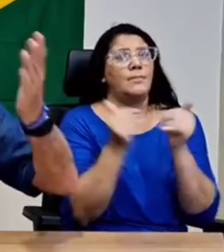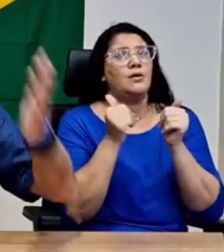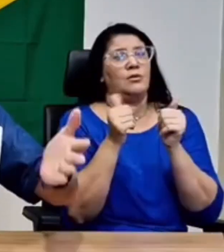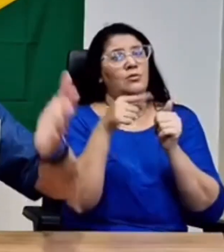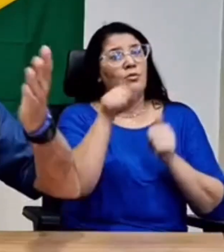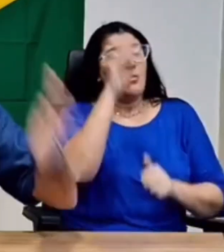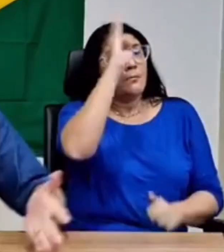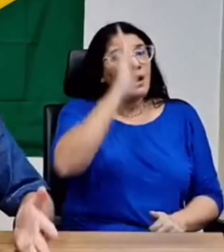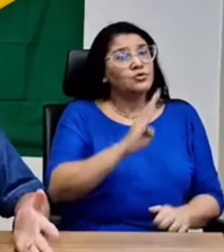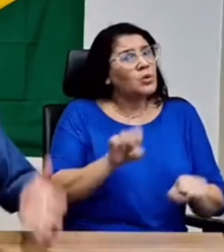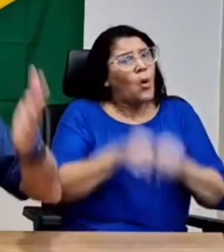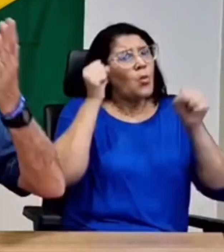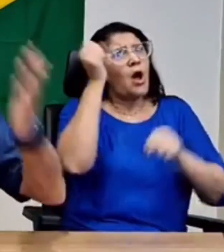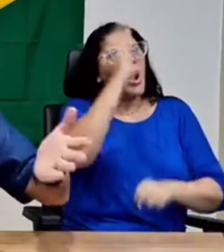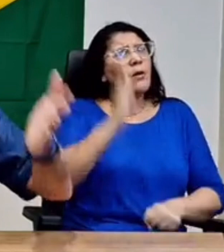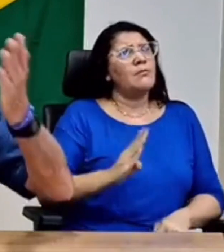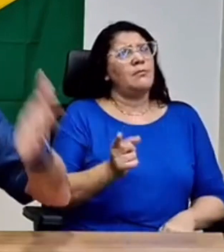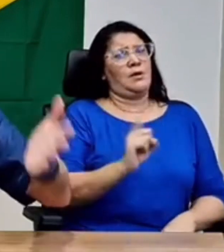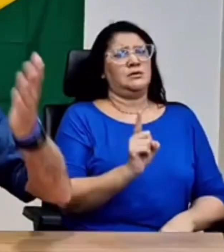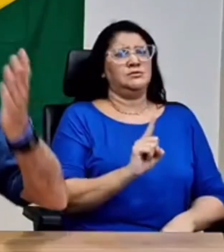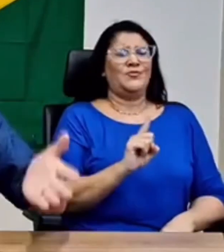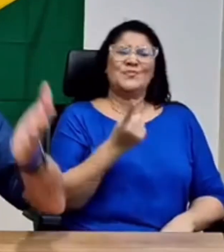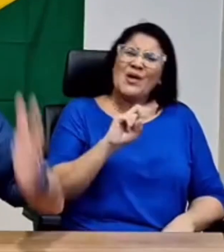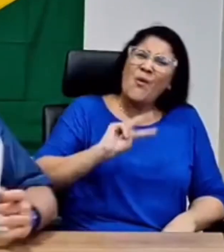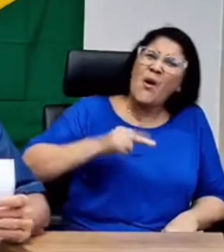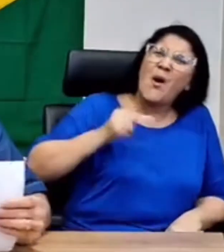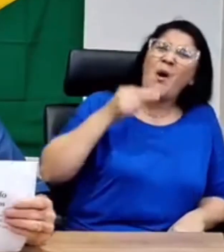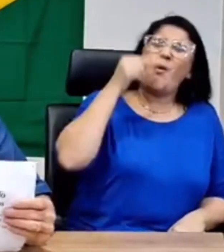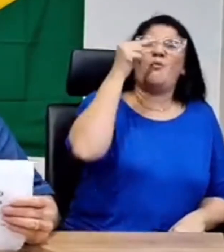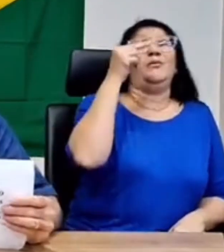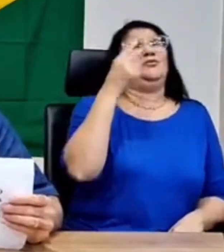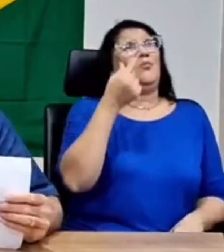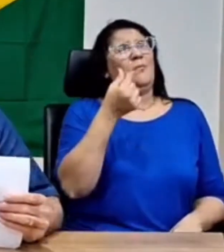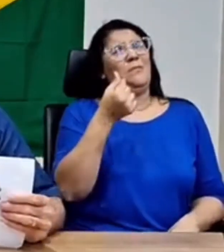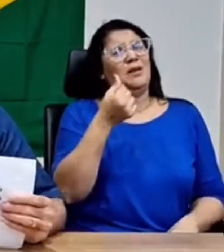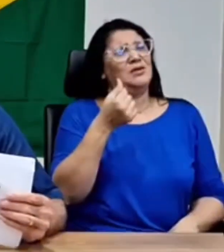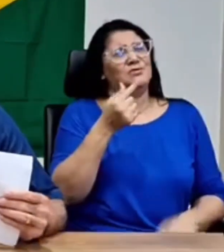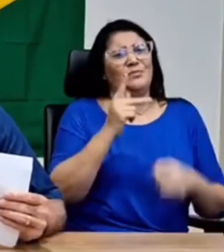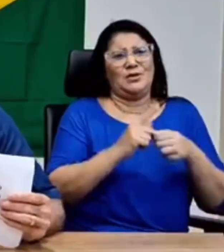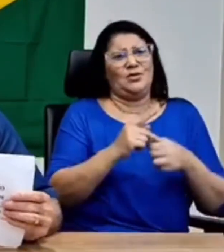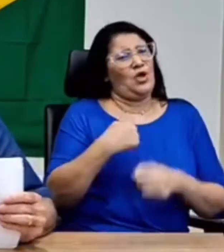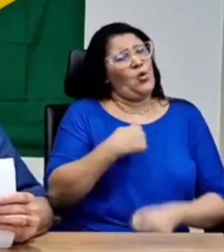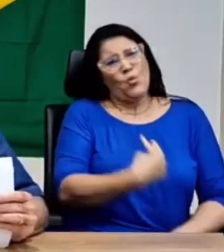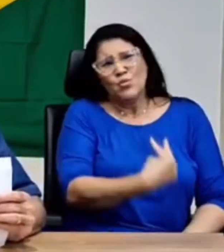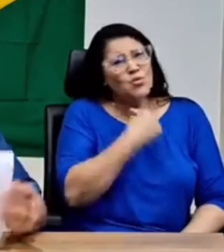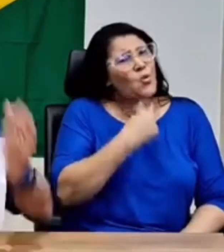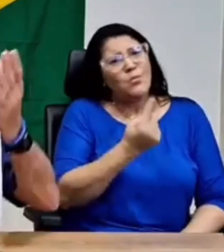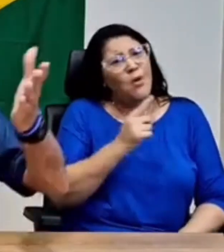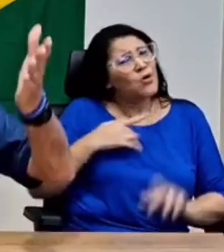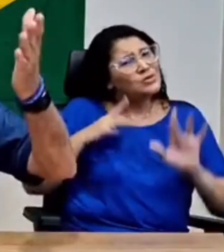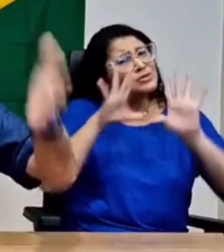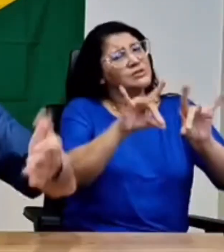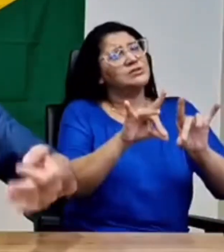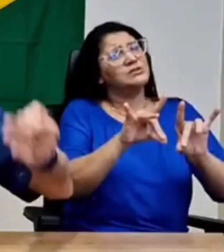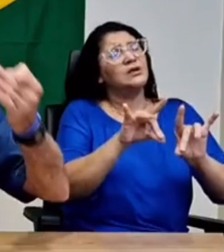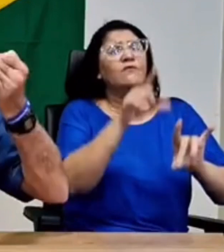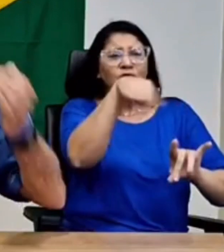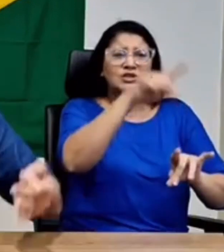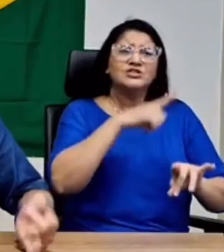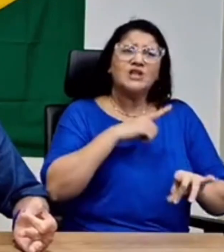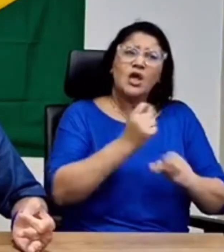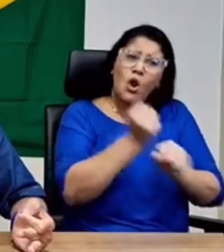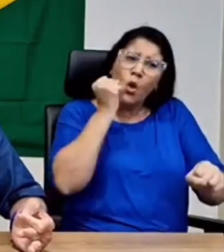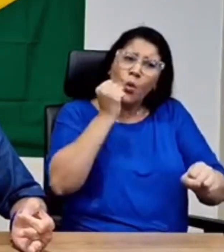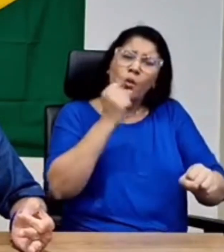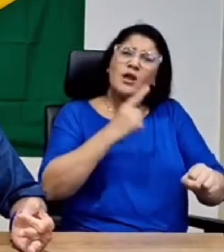não quebre o Brasil, não aumente o preço do petróleo. Eu não posso intervir. Vocês têm lucro, têm